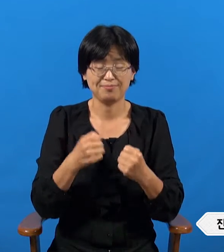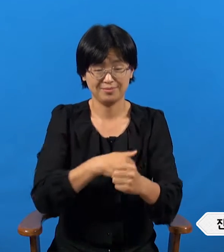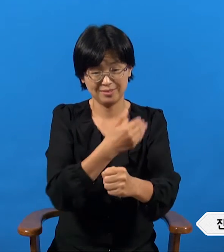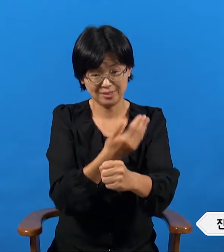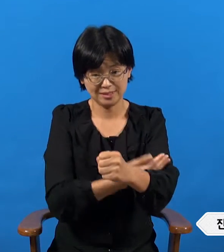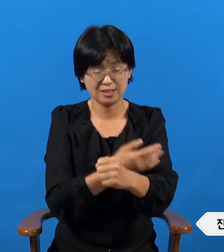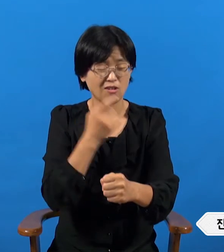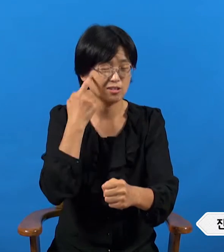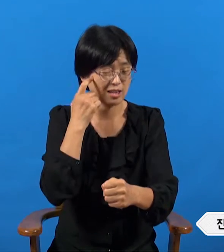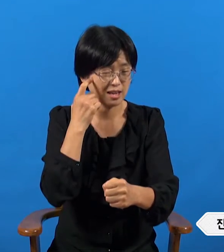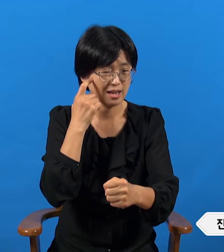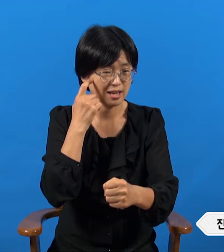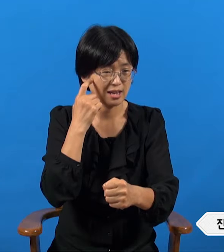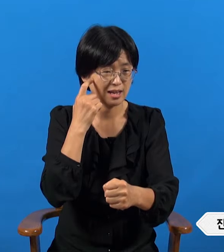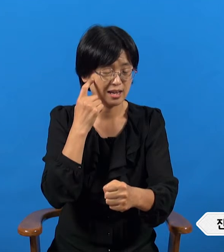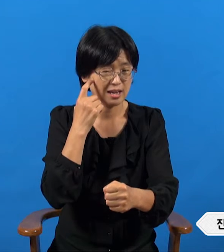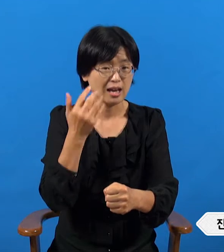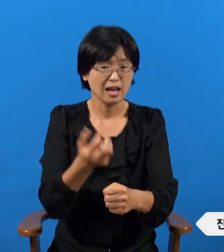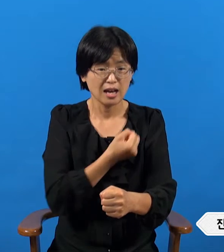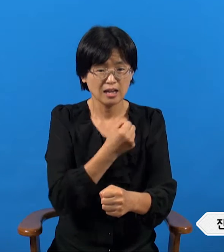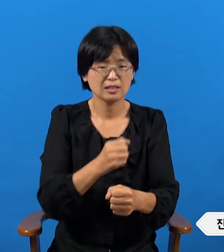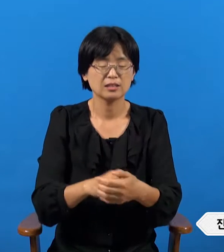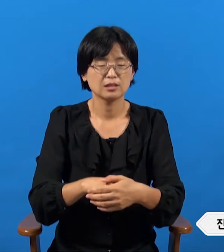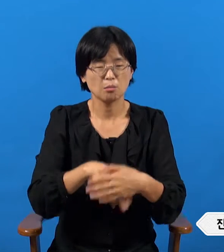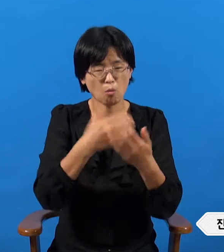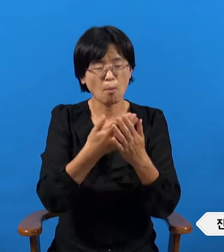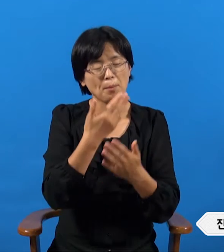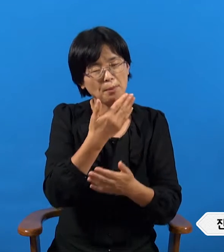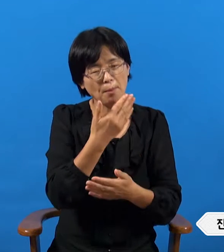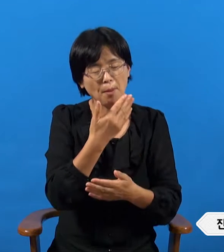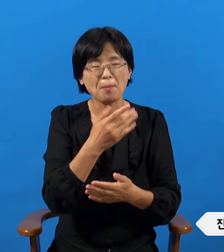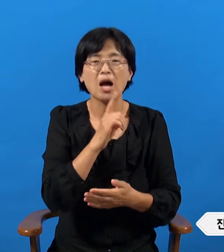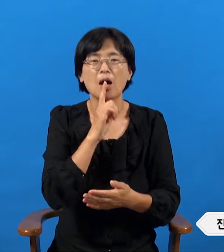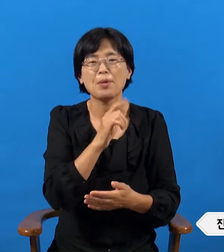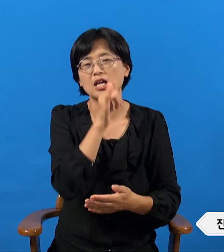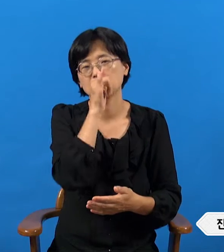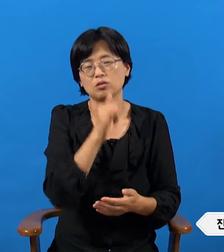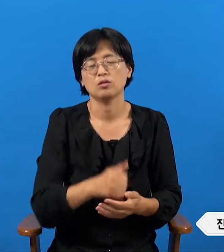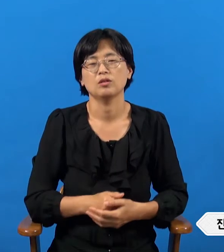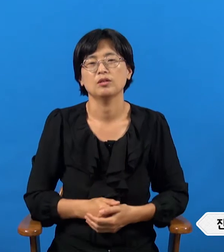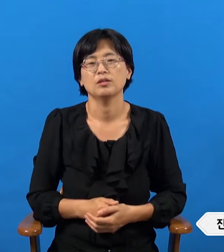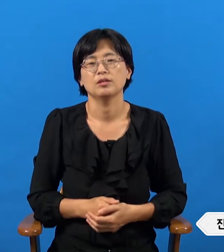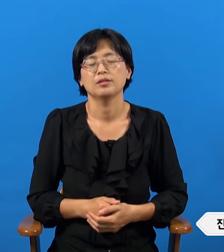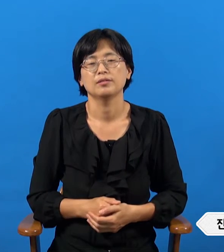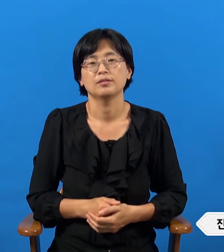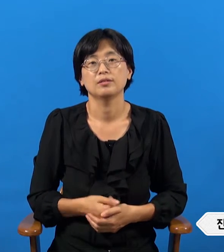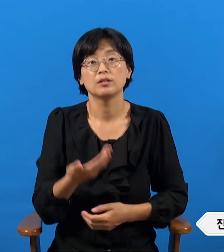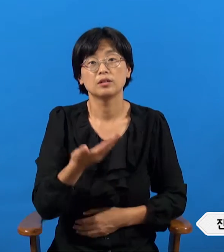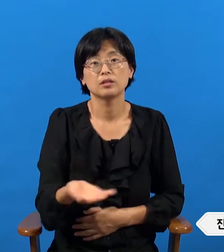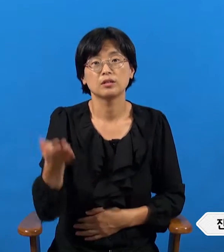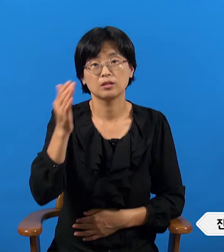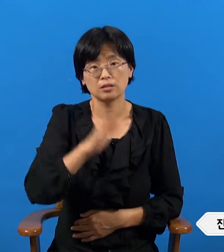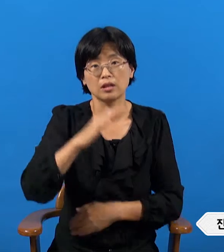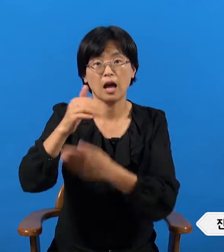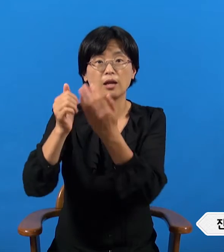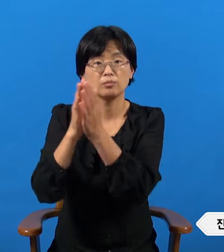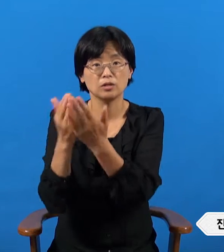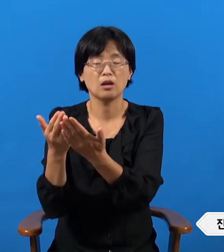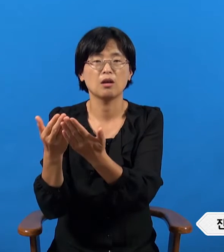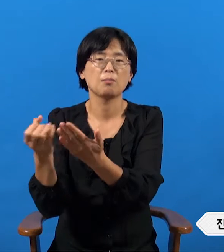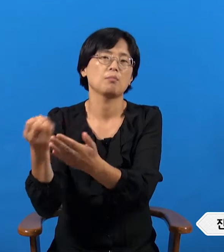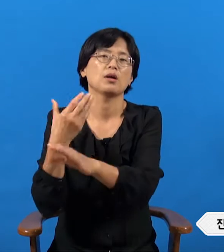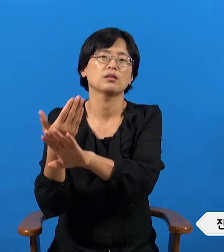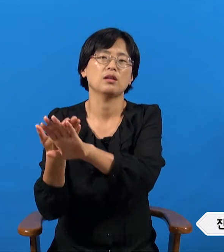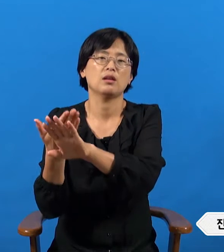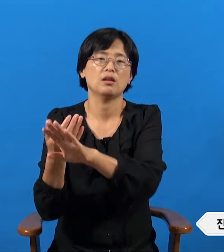힘으로, 우리의 능력으로, 우리의 생각으로 모든 것들이 다 가능하다고 이야기합니다. 성경은 그렇게